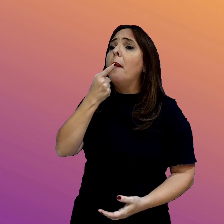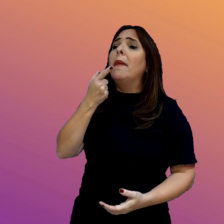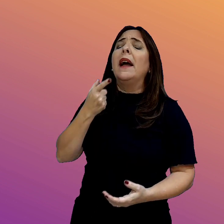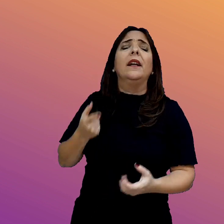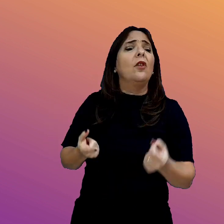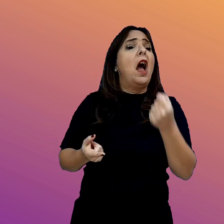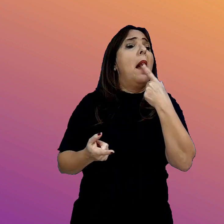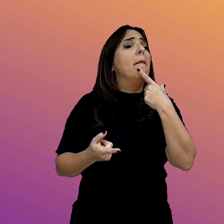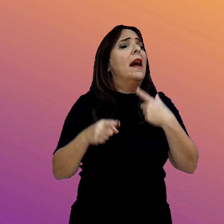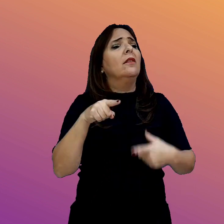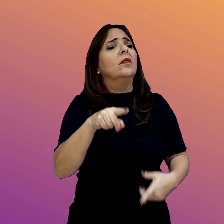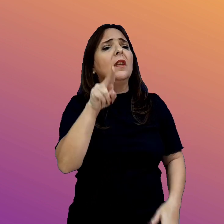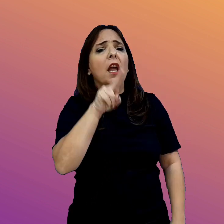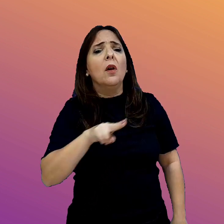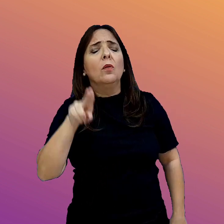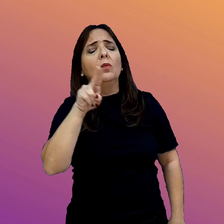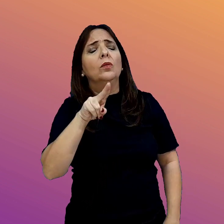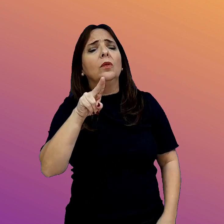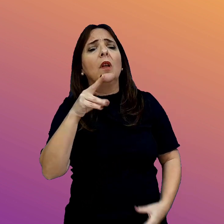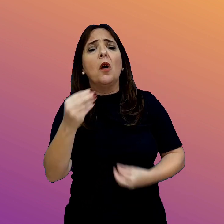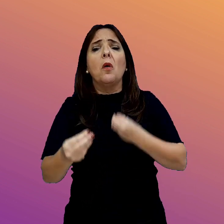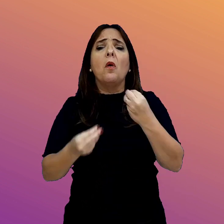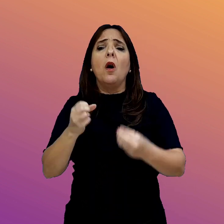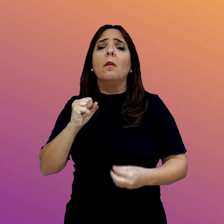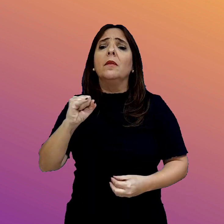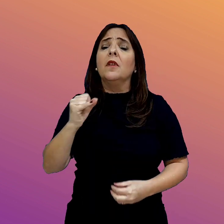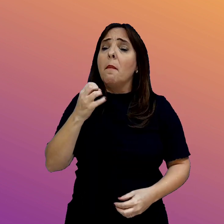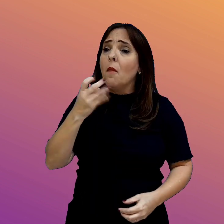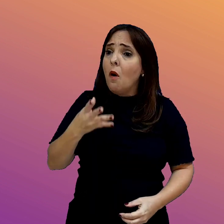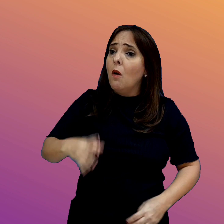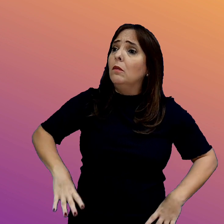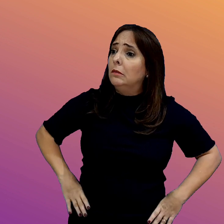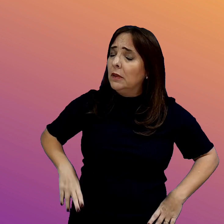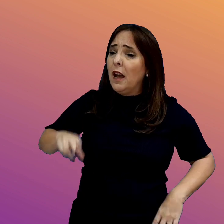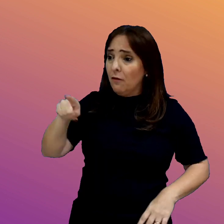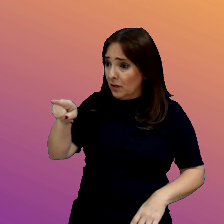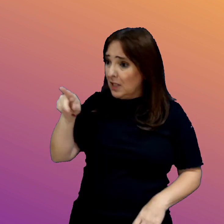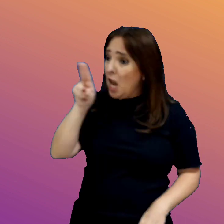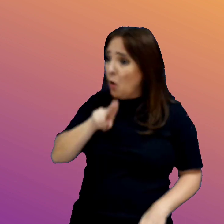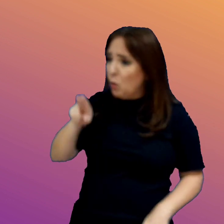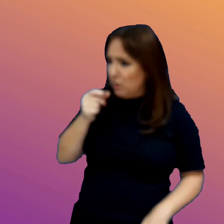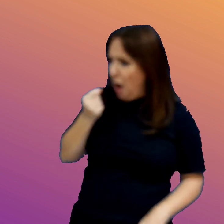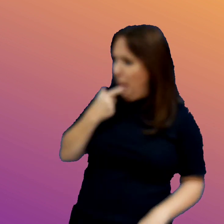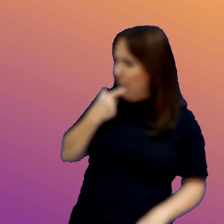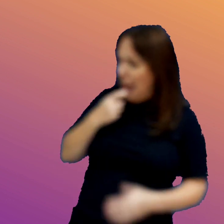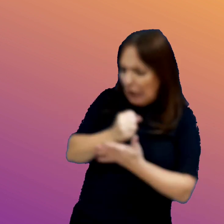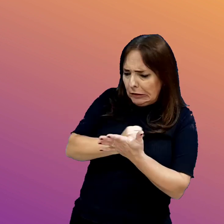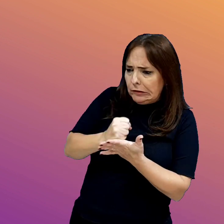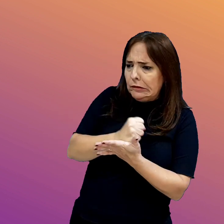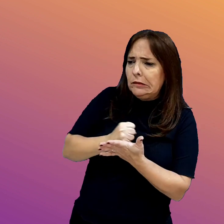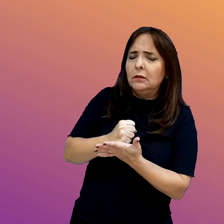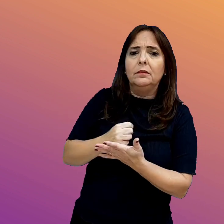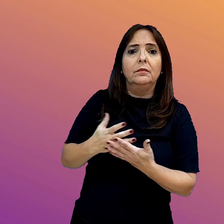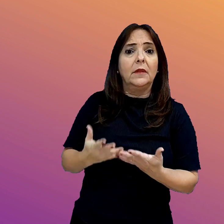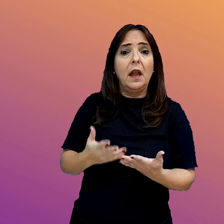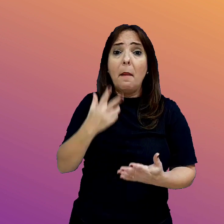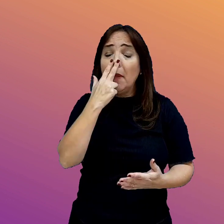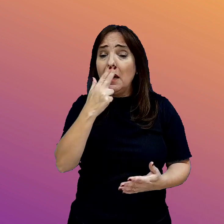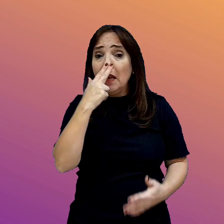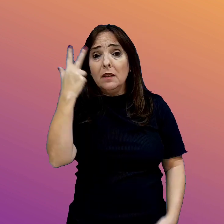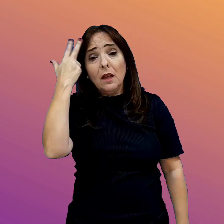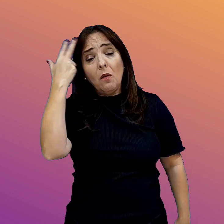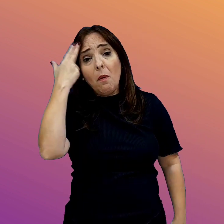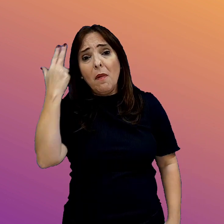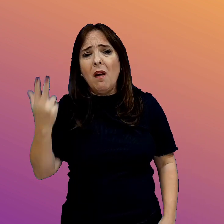bom. Você toma alguma coisa? Então, assim, parece que em alguns nichos é normal você ter problema. Problema